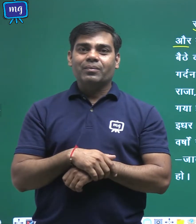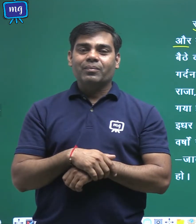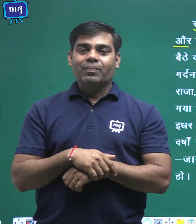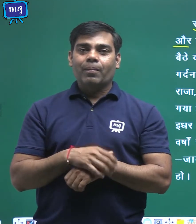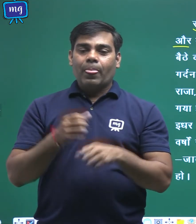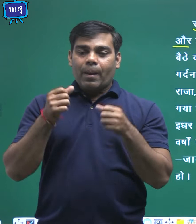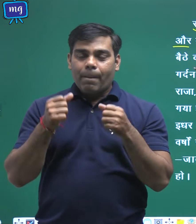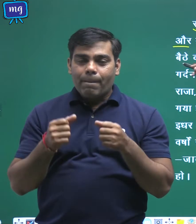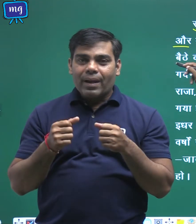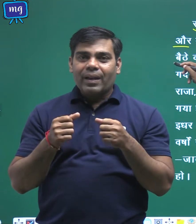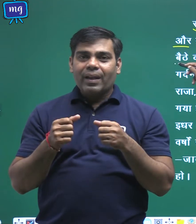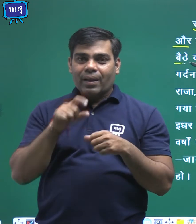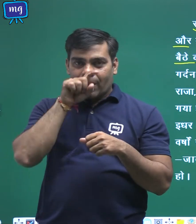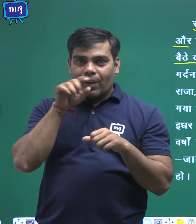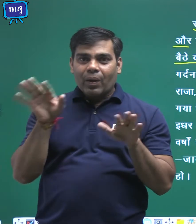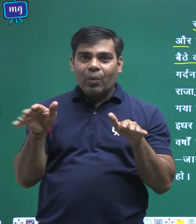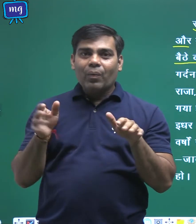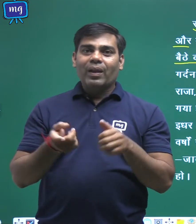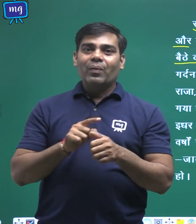बैठे कौवे को